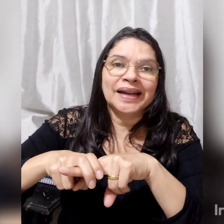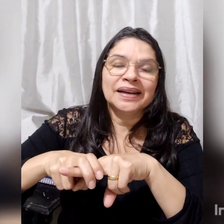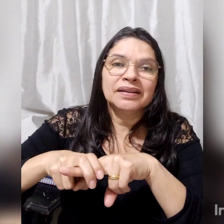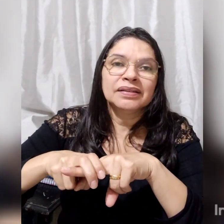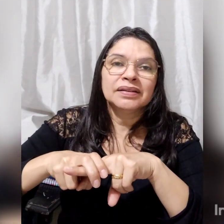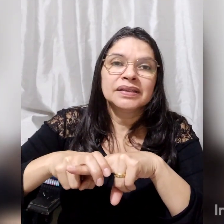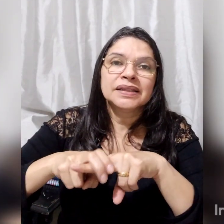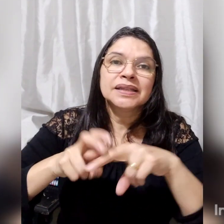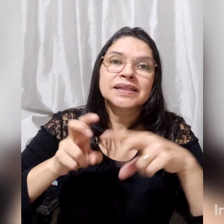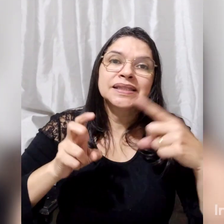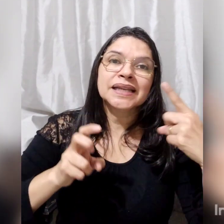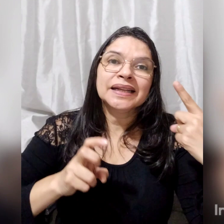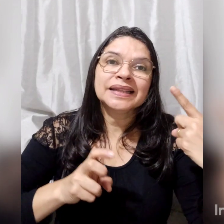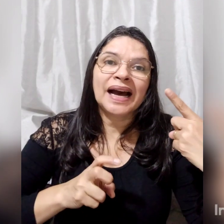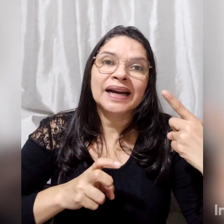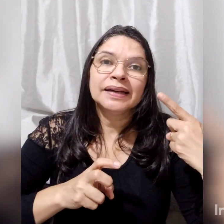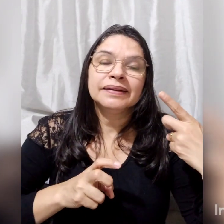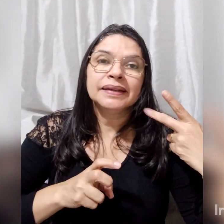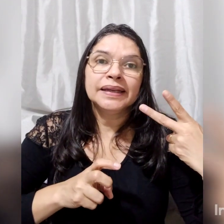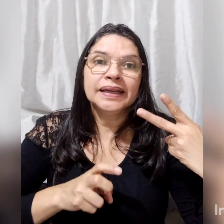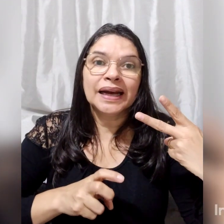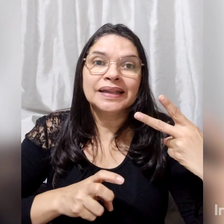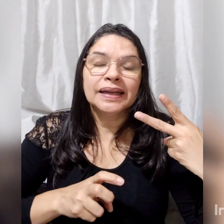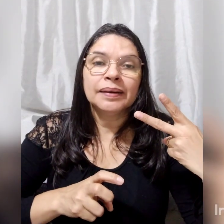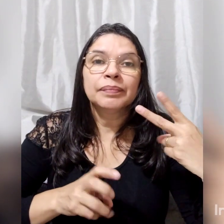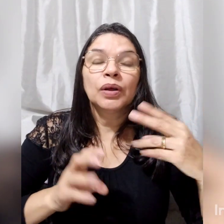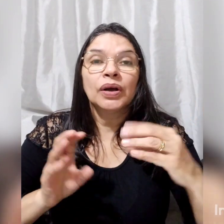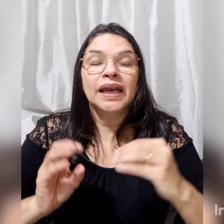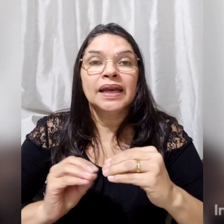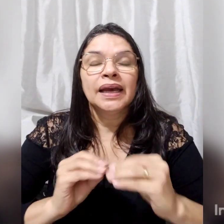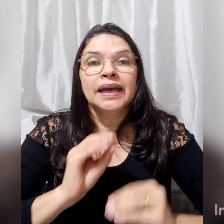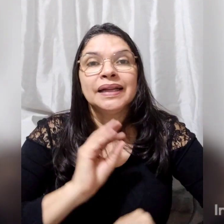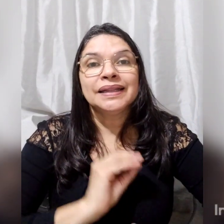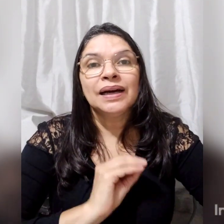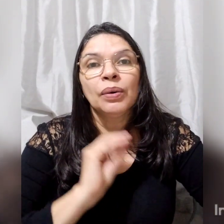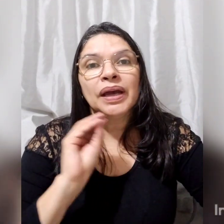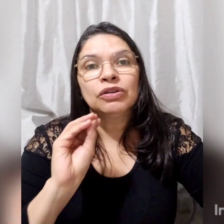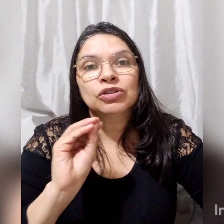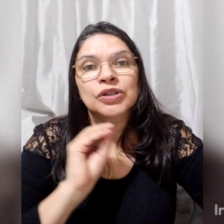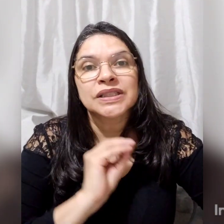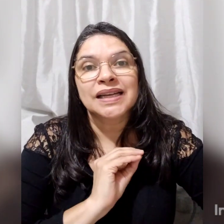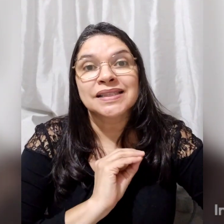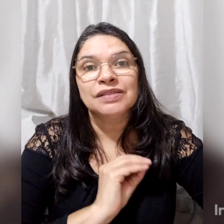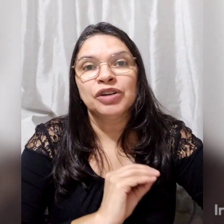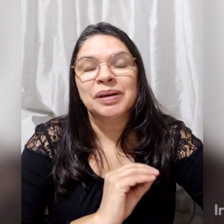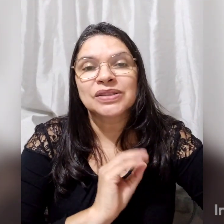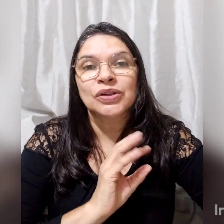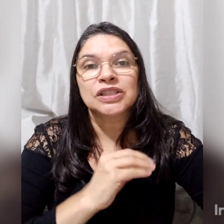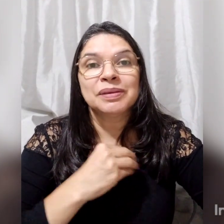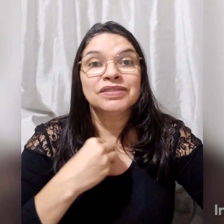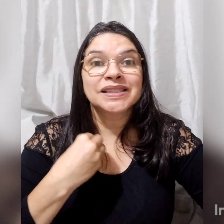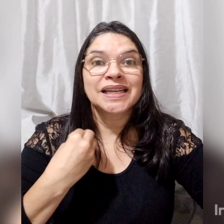para sentar e cadeira, ok? Então, eu trouxe essas informações para